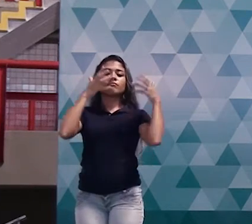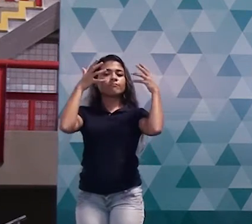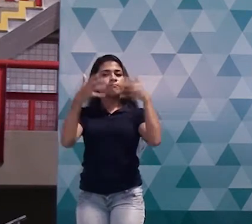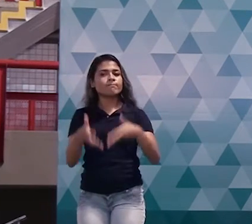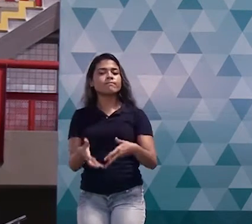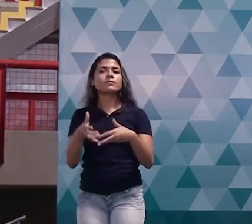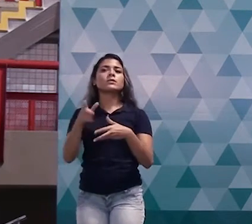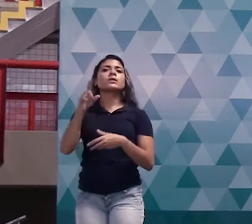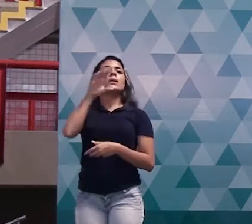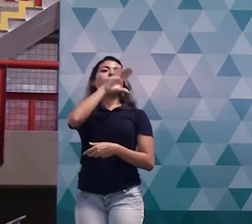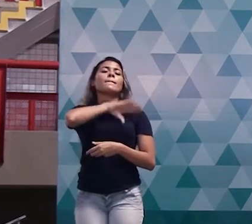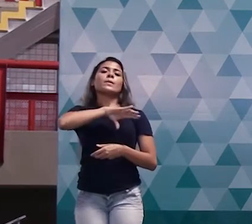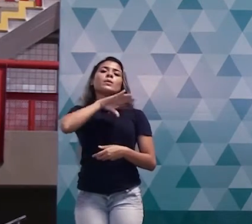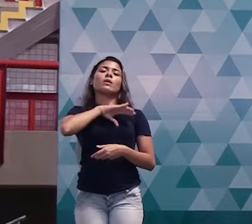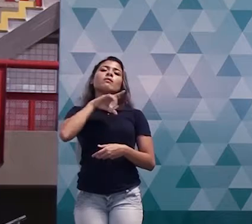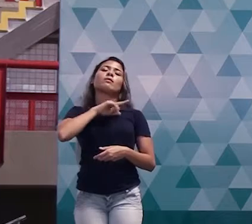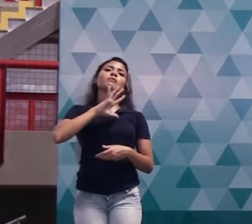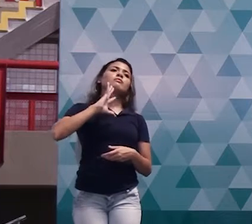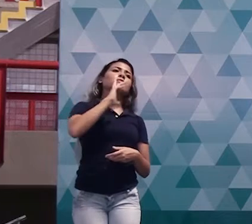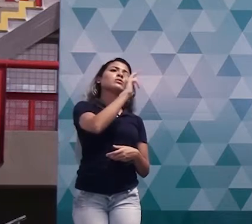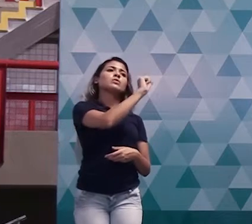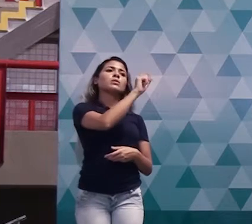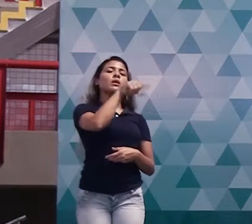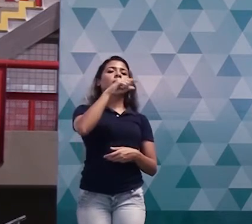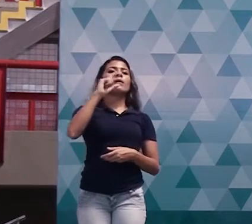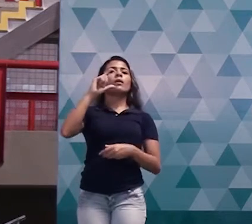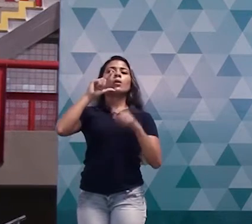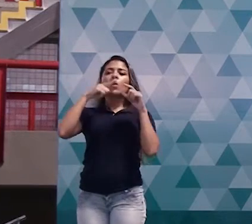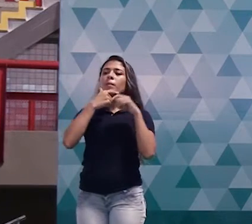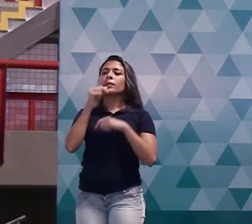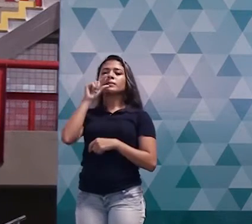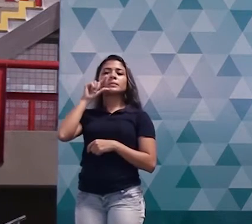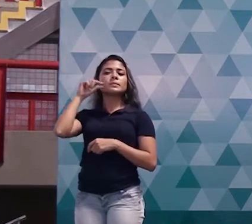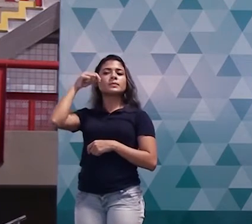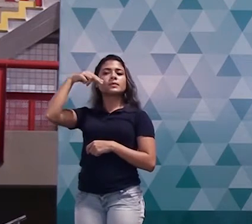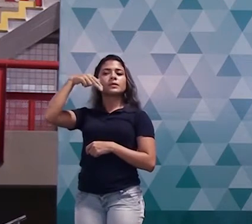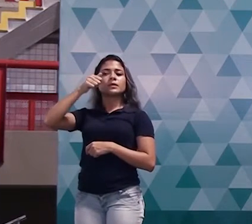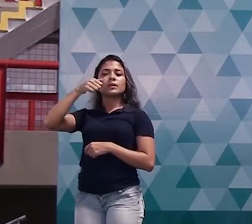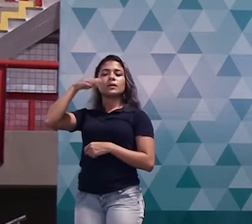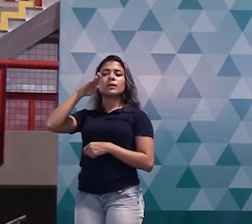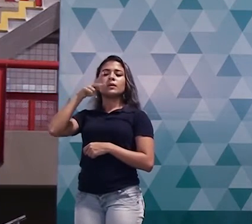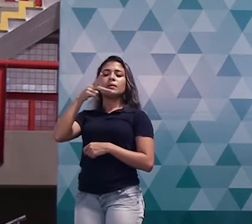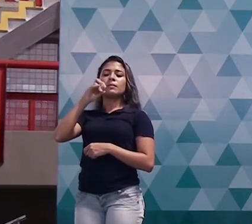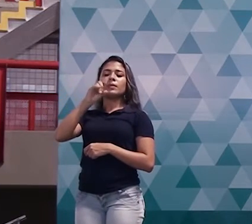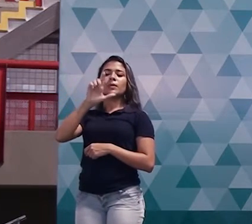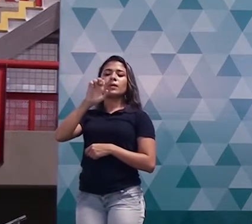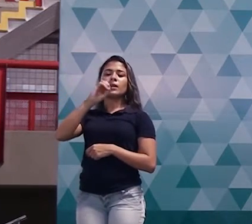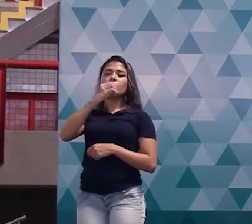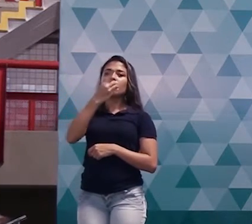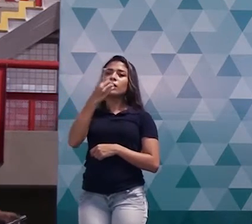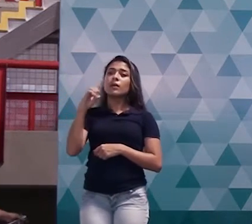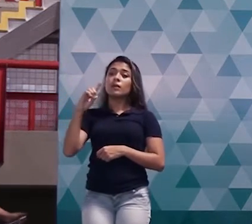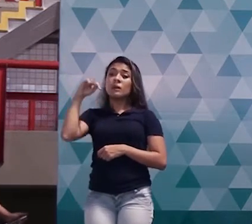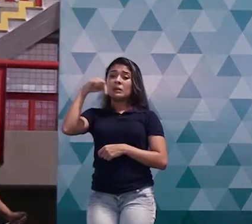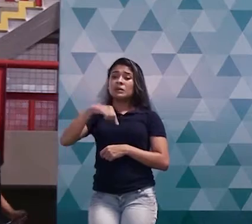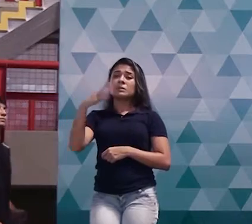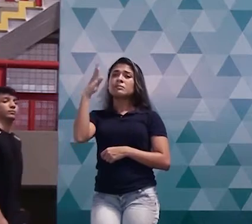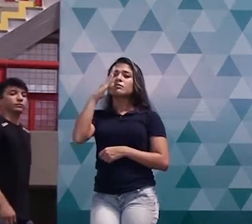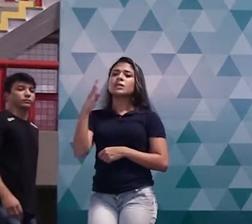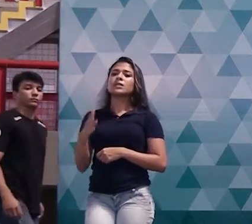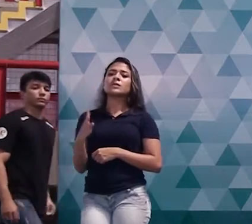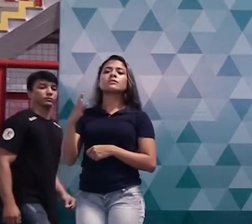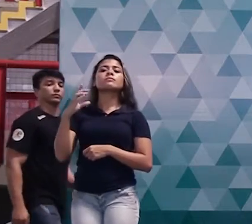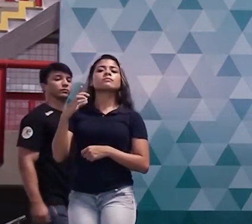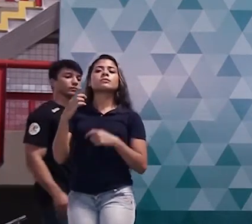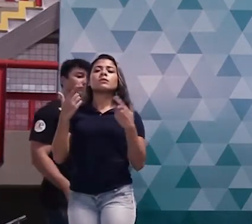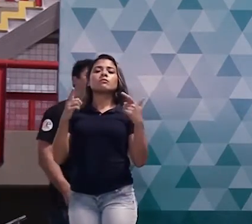pelas tropas napoleônicas? Então Portugal não estava mandando nada para cá, cara. Manufaturas aqui no Brasil não iriam